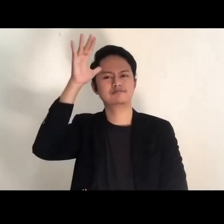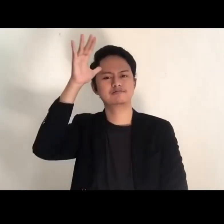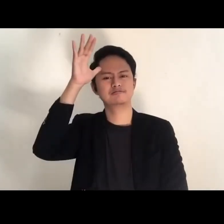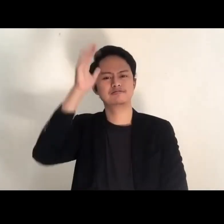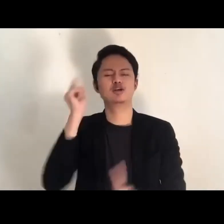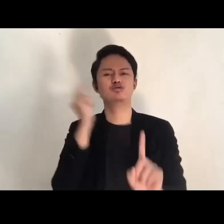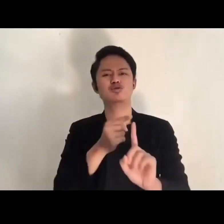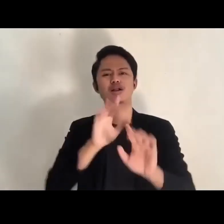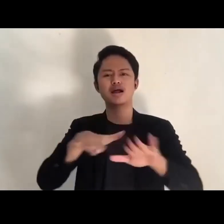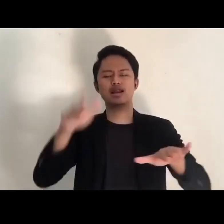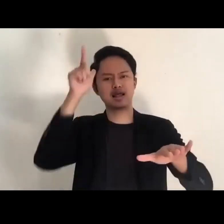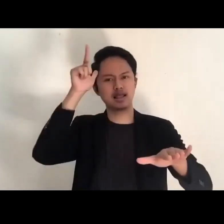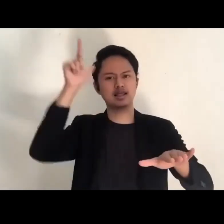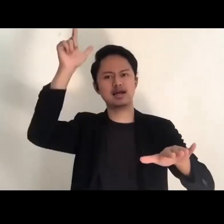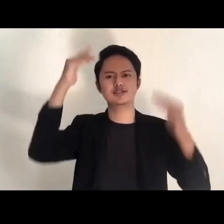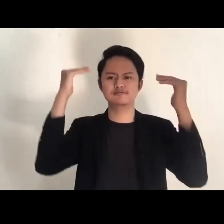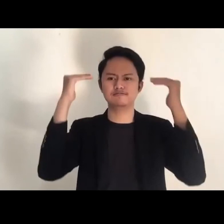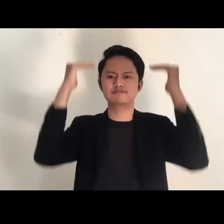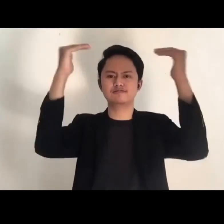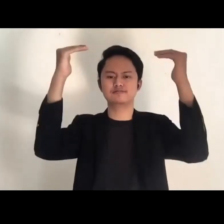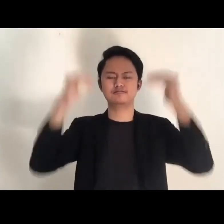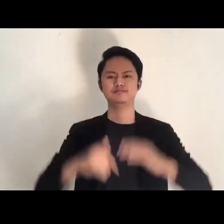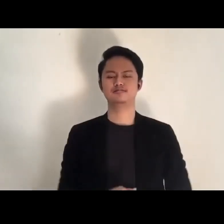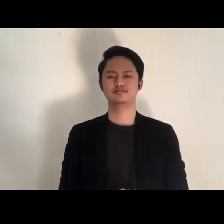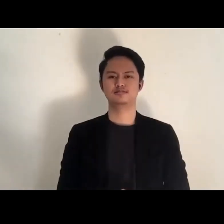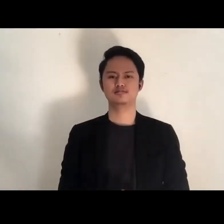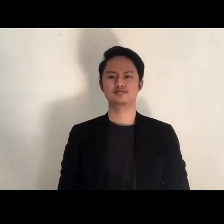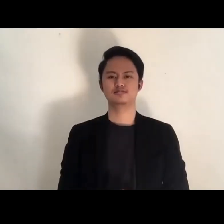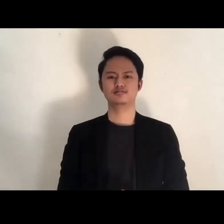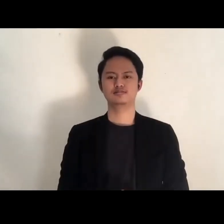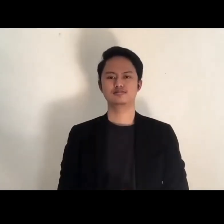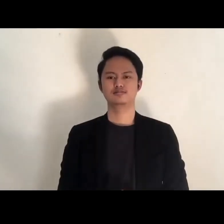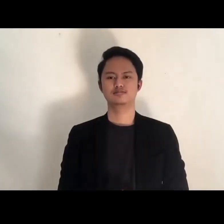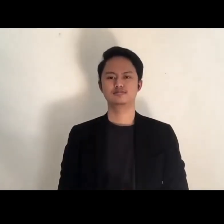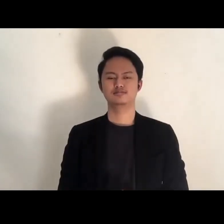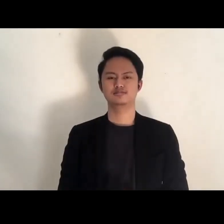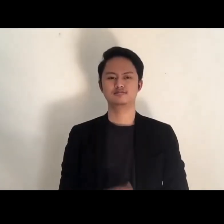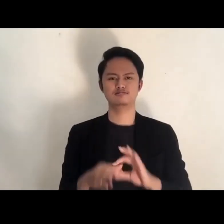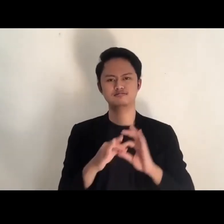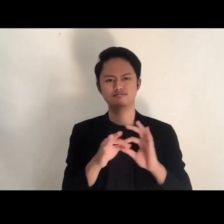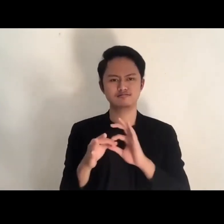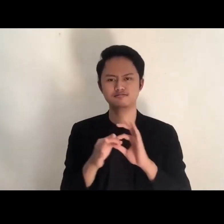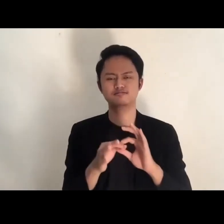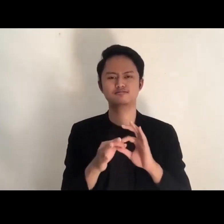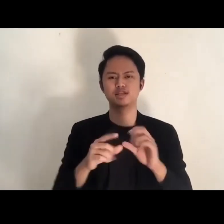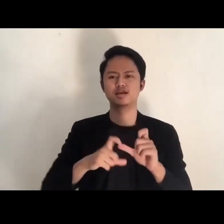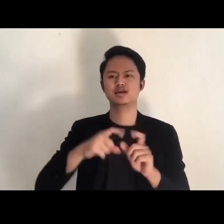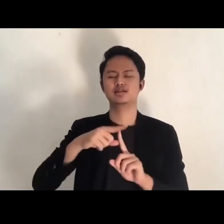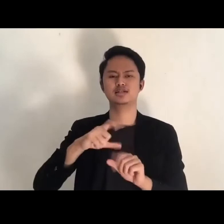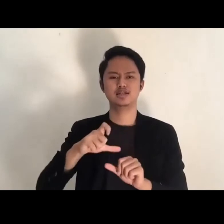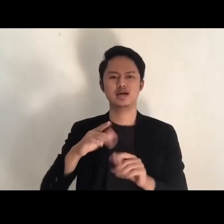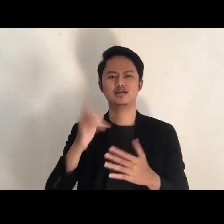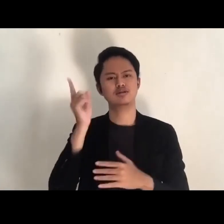literasi anak dan kemampuan membaca anak. Akhirnya atas kerjasama mitra, dalam hal ini Save the Children dan Dinas